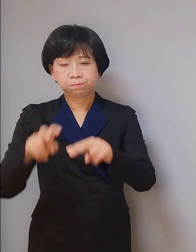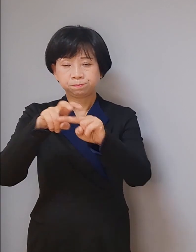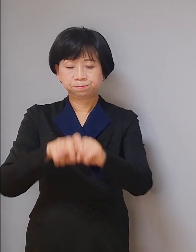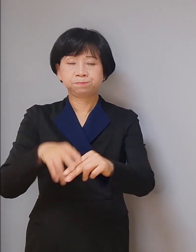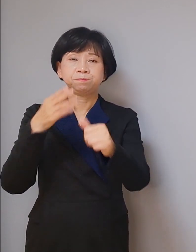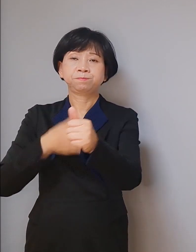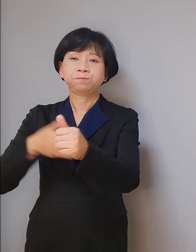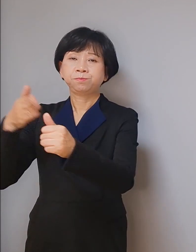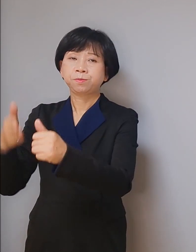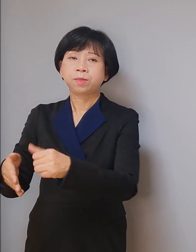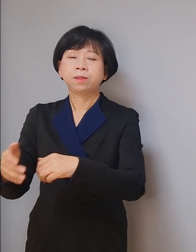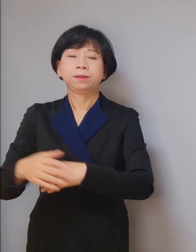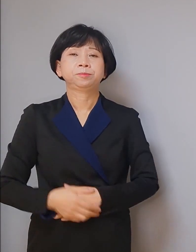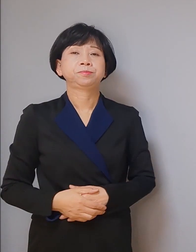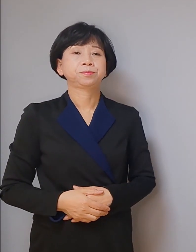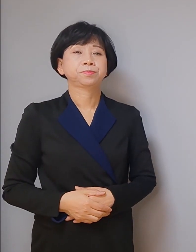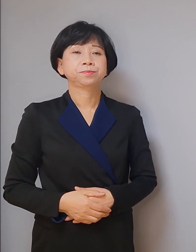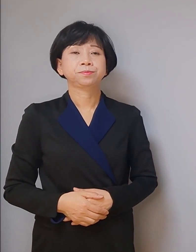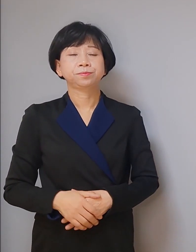앉으시겠습니다.